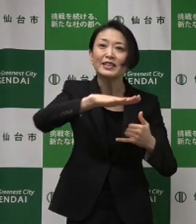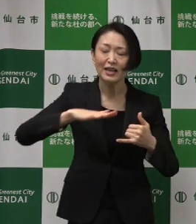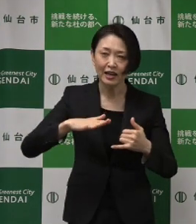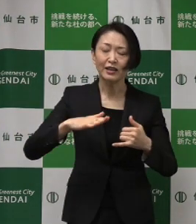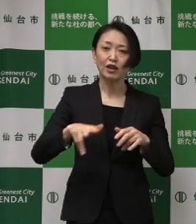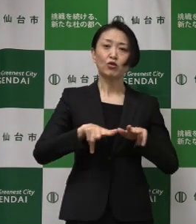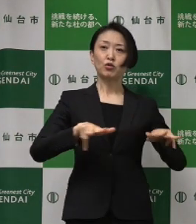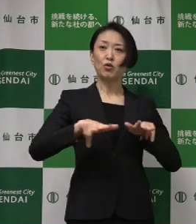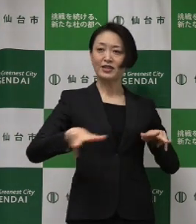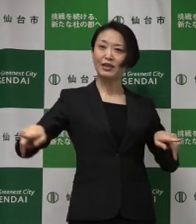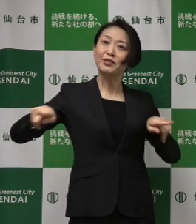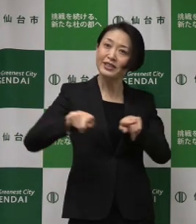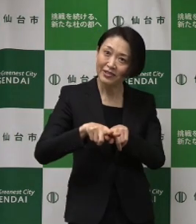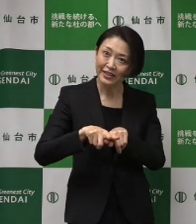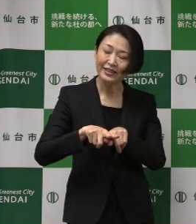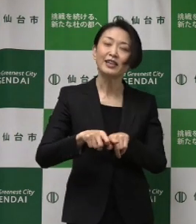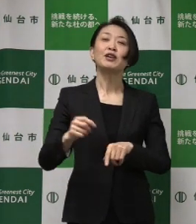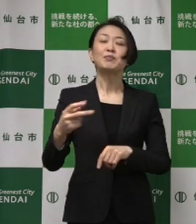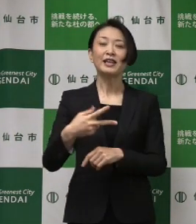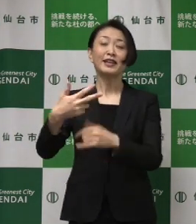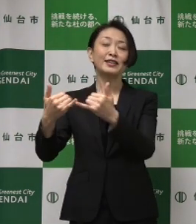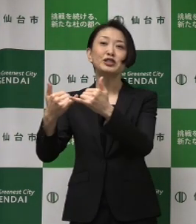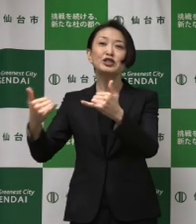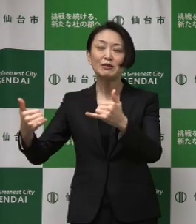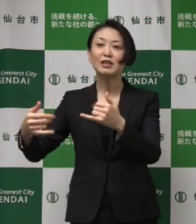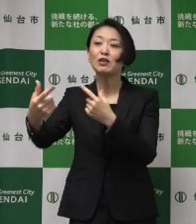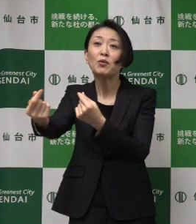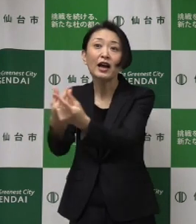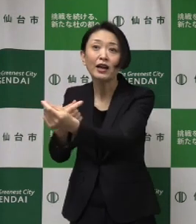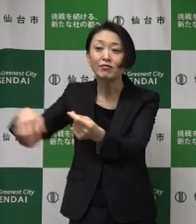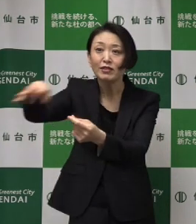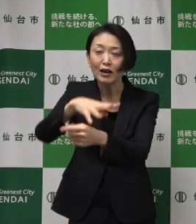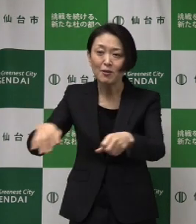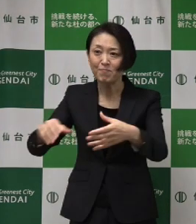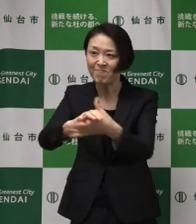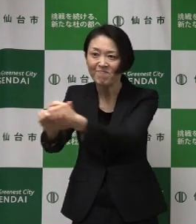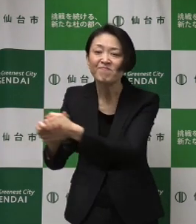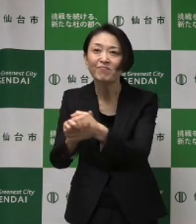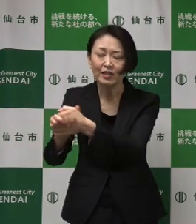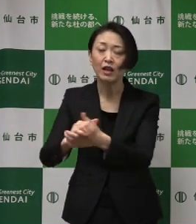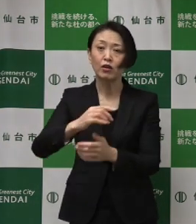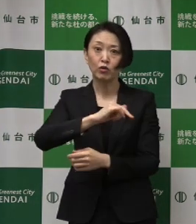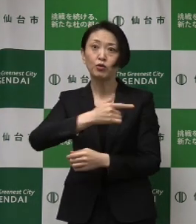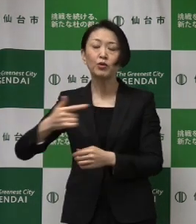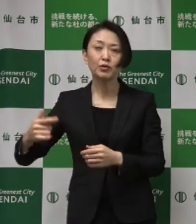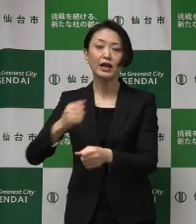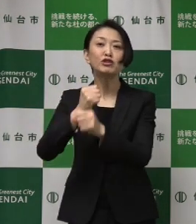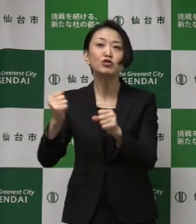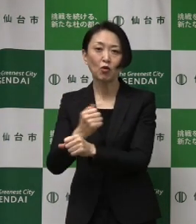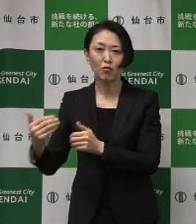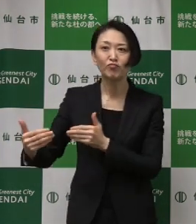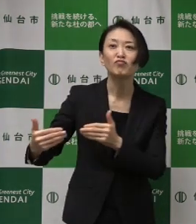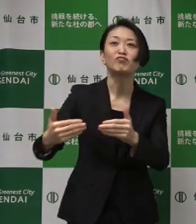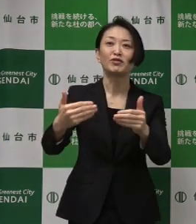政と手を携え、あるいはまた市民の皆様方同士が手を携えて、いろいろな事業を始